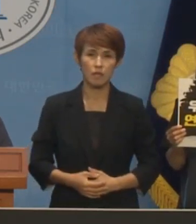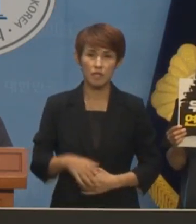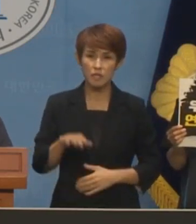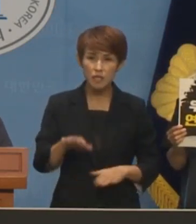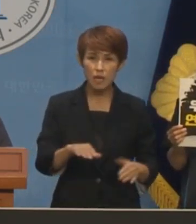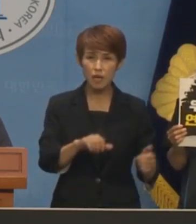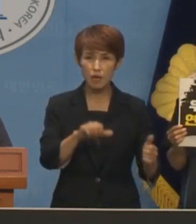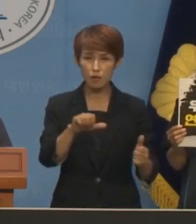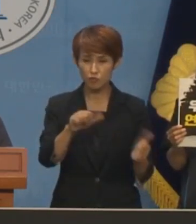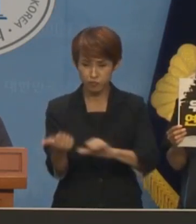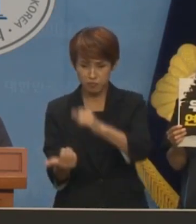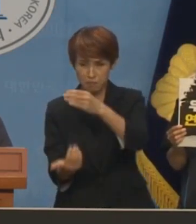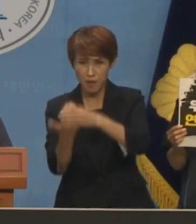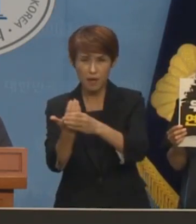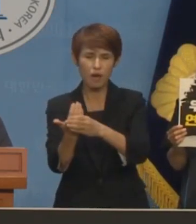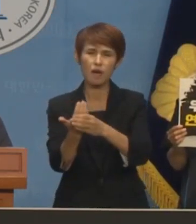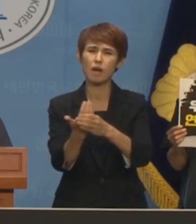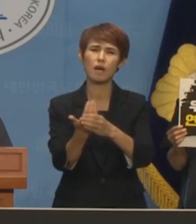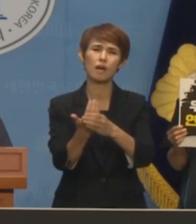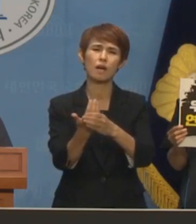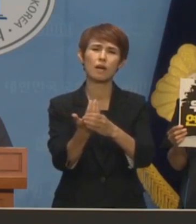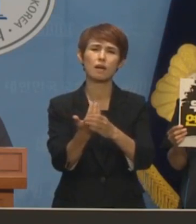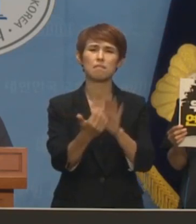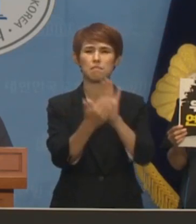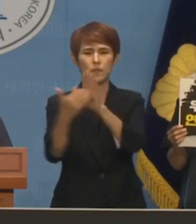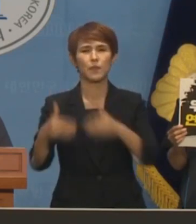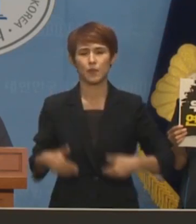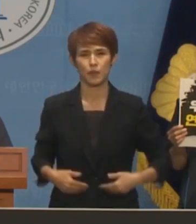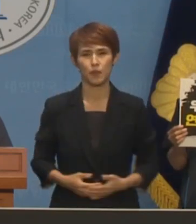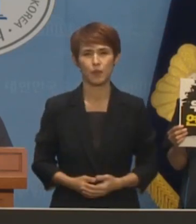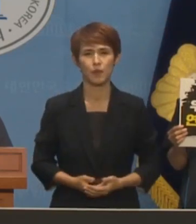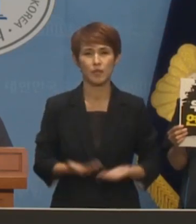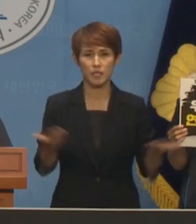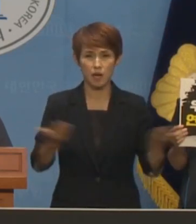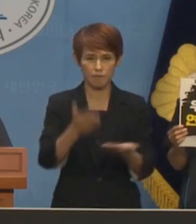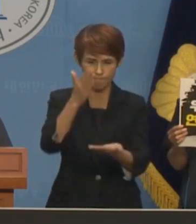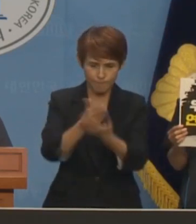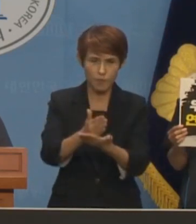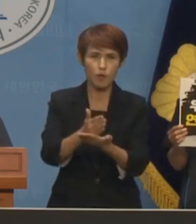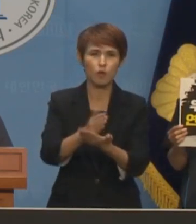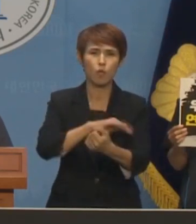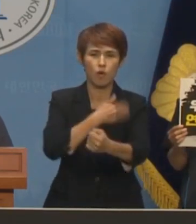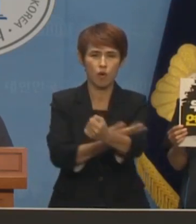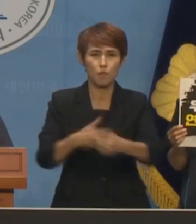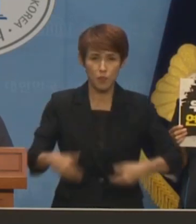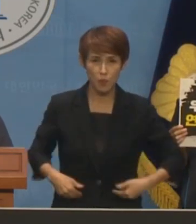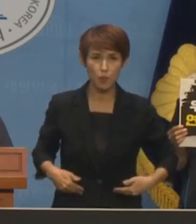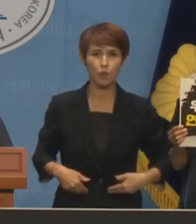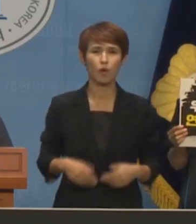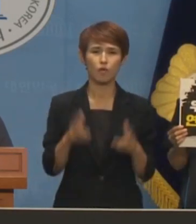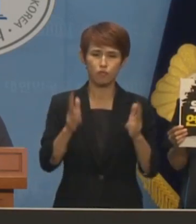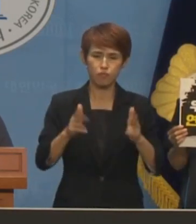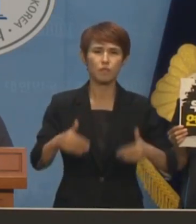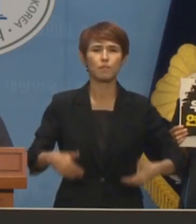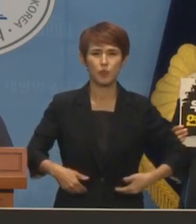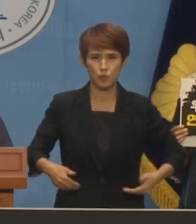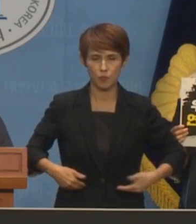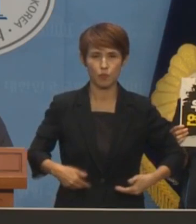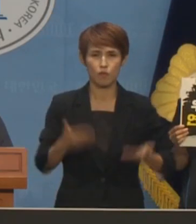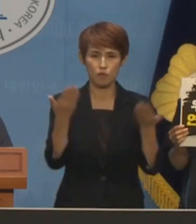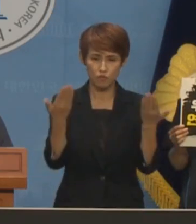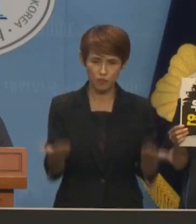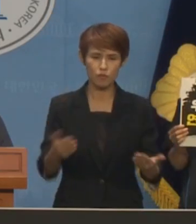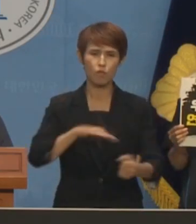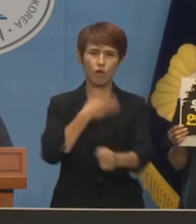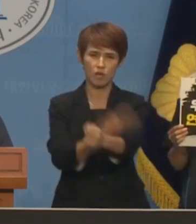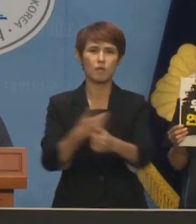하지 않겠습니까 작업 중지권 필요하고 냉방도 필요하고 권리도 필요하고 노동 조건도 성되어